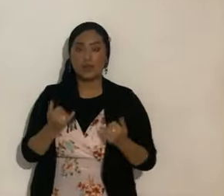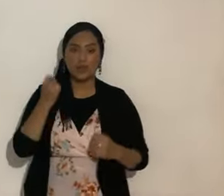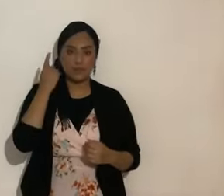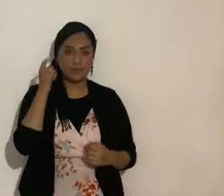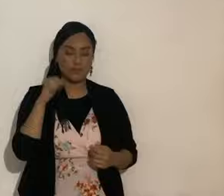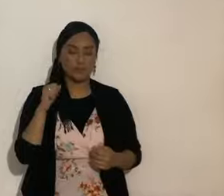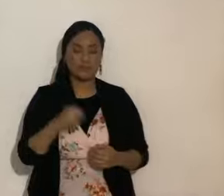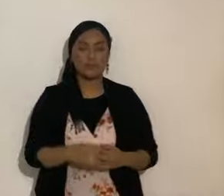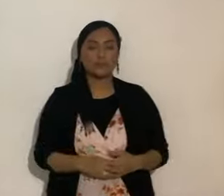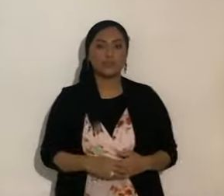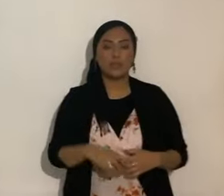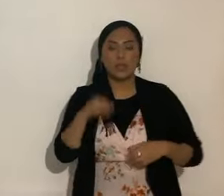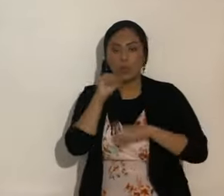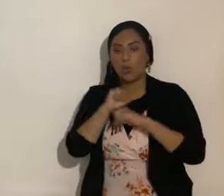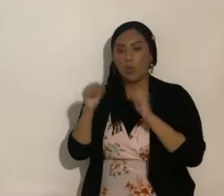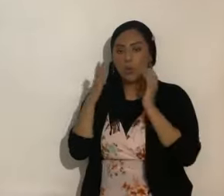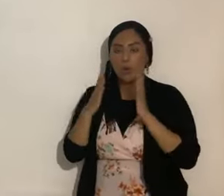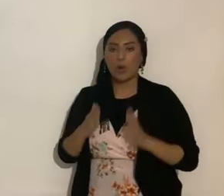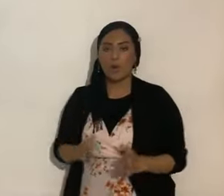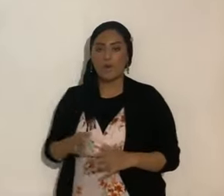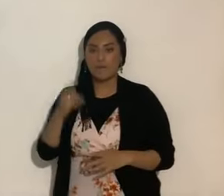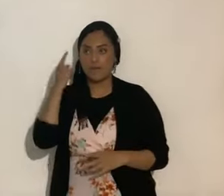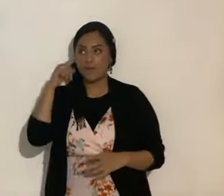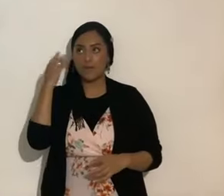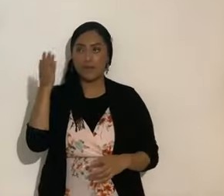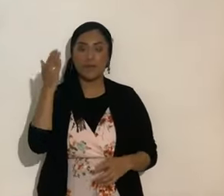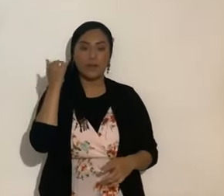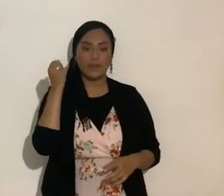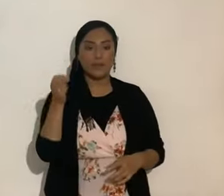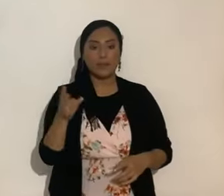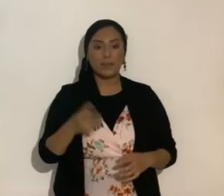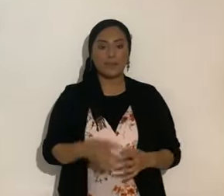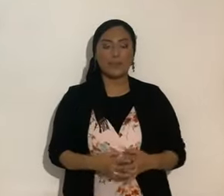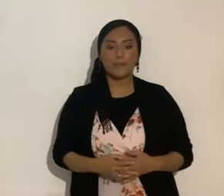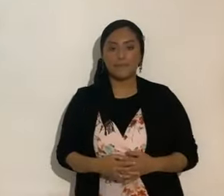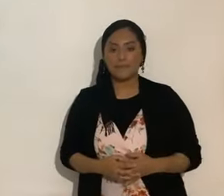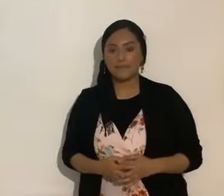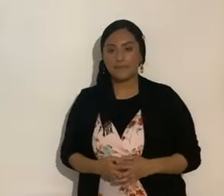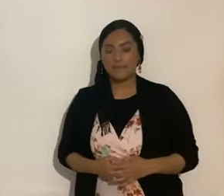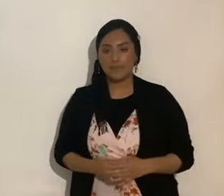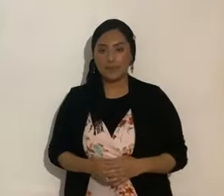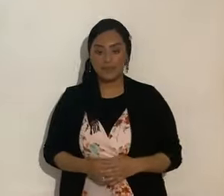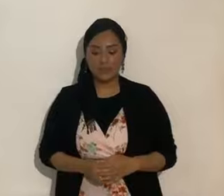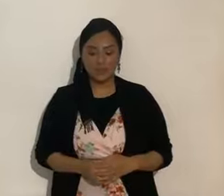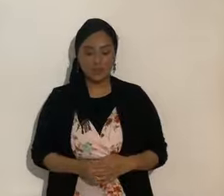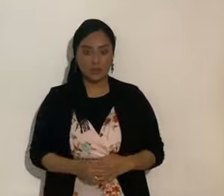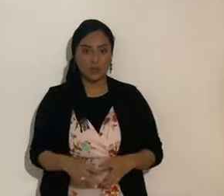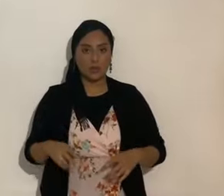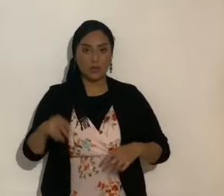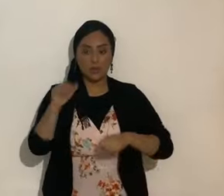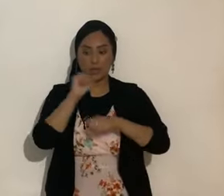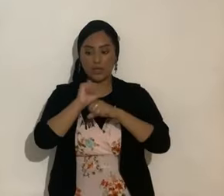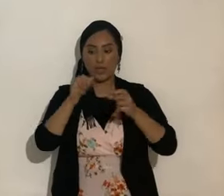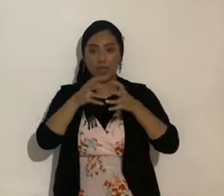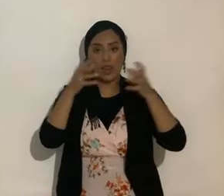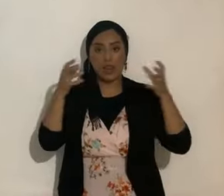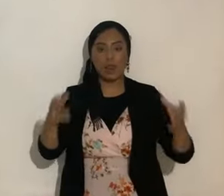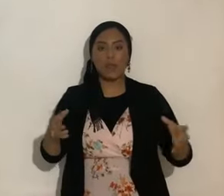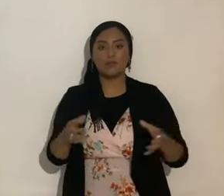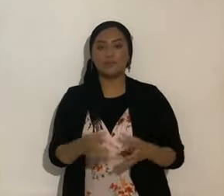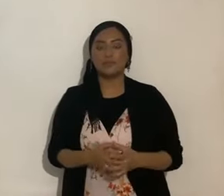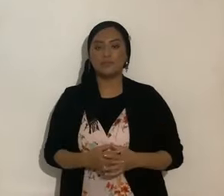¿sí? Obreros, trabajadores para Yahshua, ¿sí? La mies es mucha y los obreros, exacto,